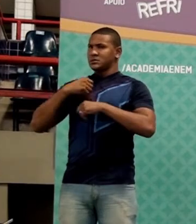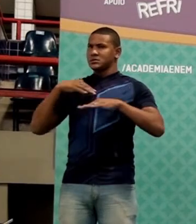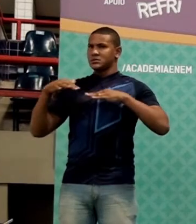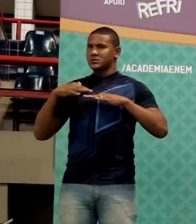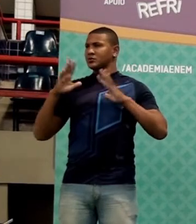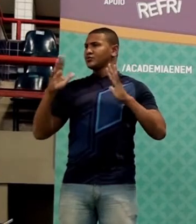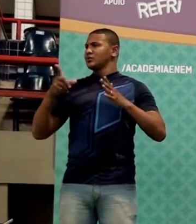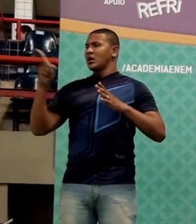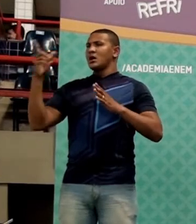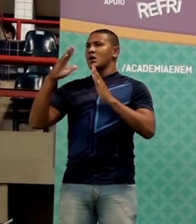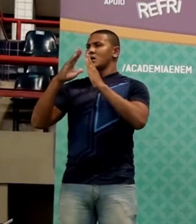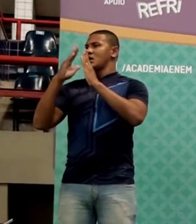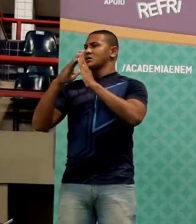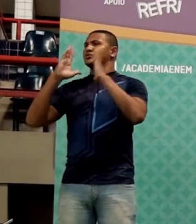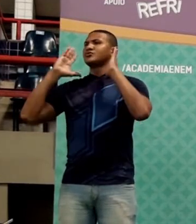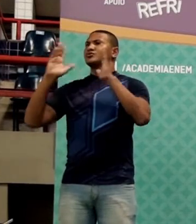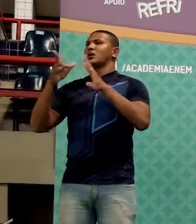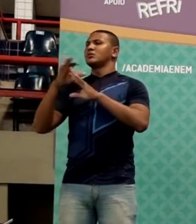casa já vem pronta.